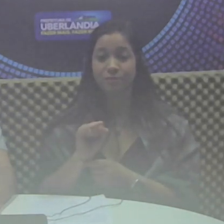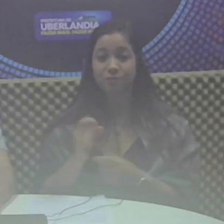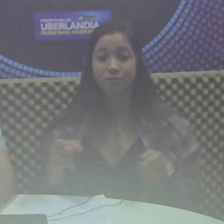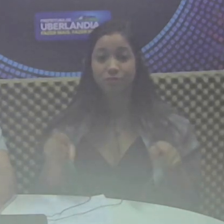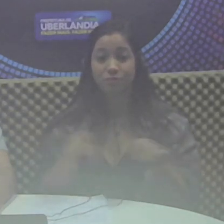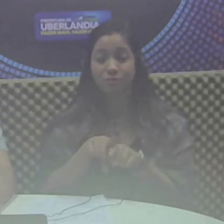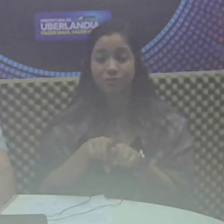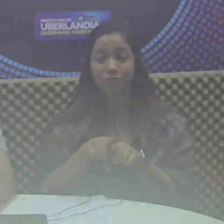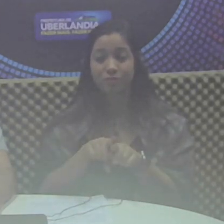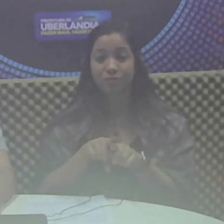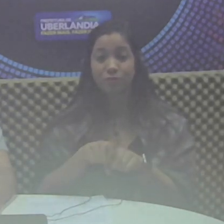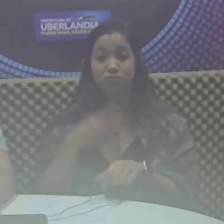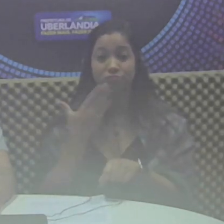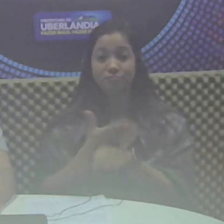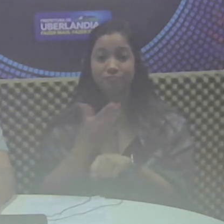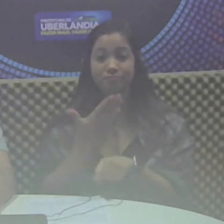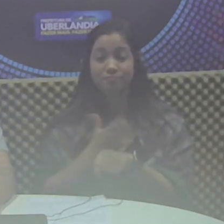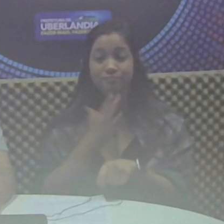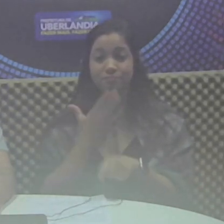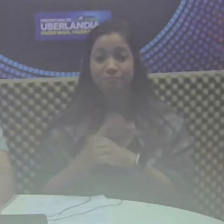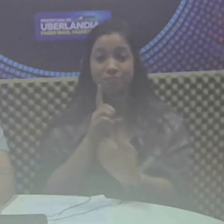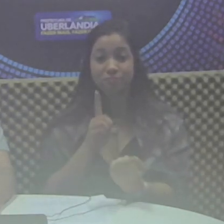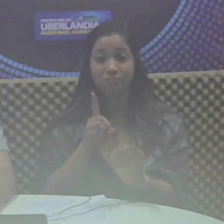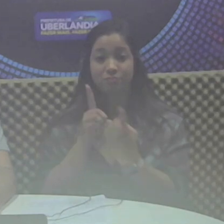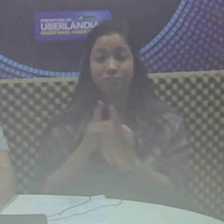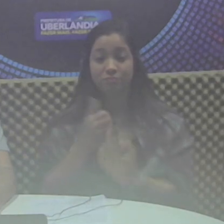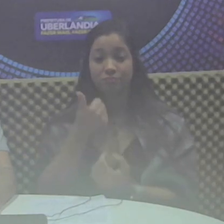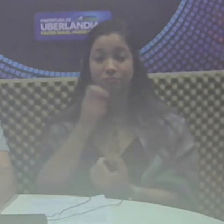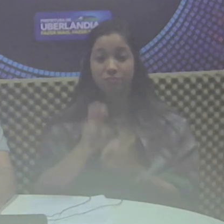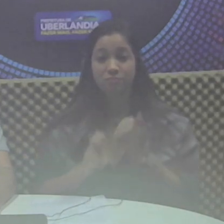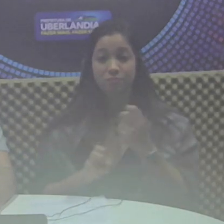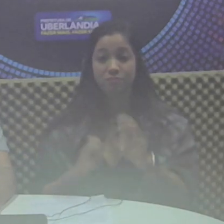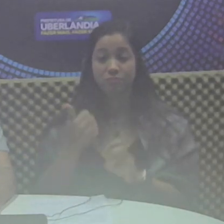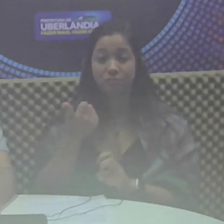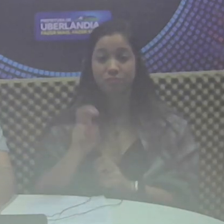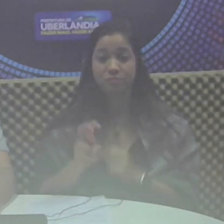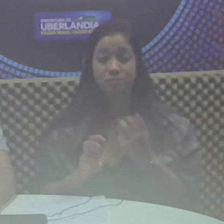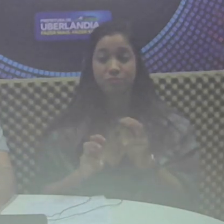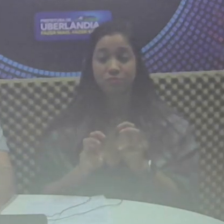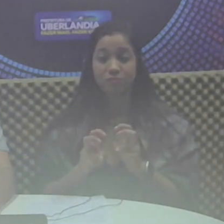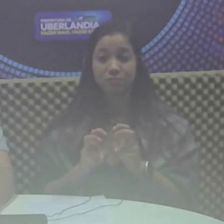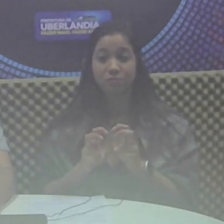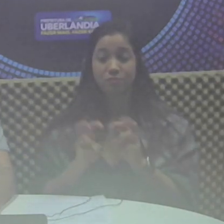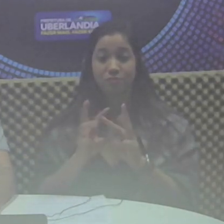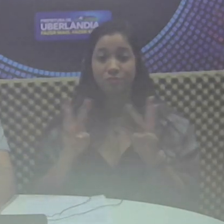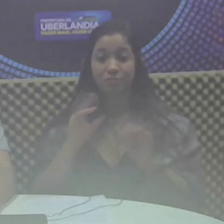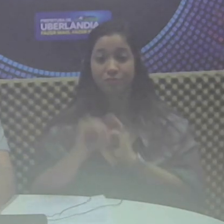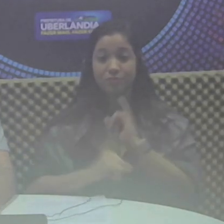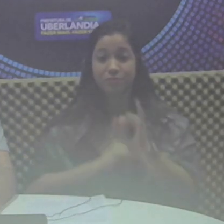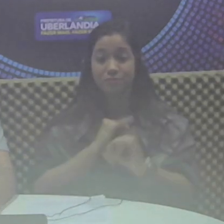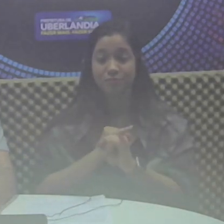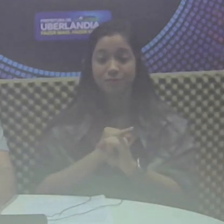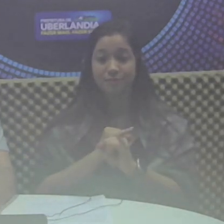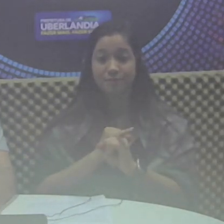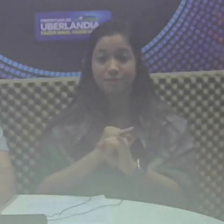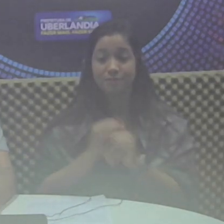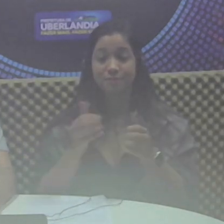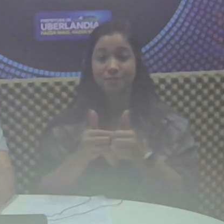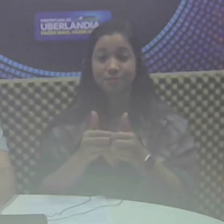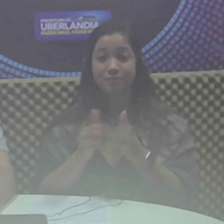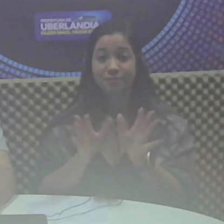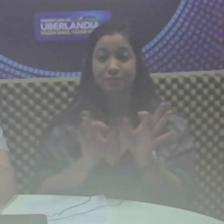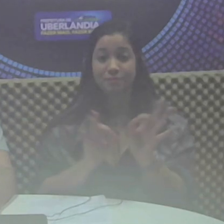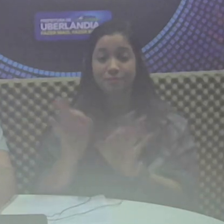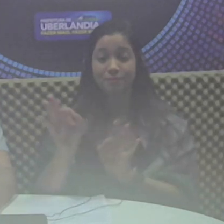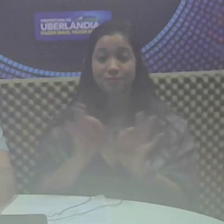parceiras, o treinamento contará com encontros quinzenais promovidos por meio de plataforma virtual. Na abertura do projeto,